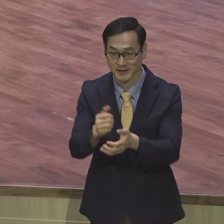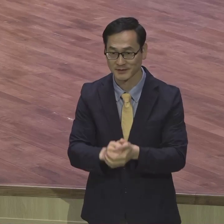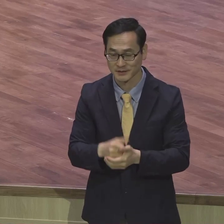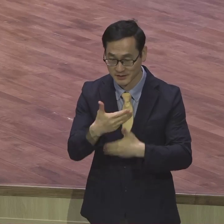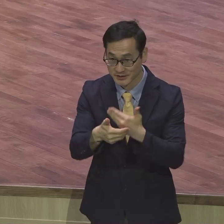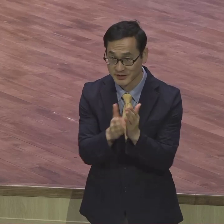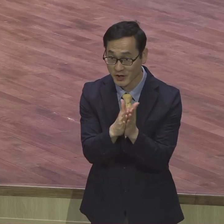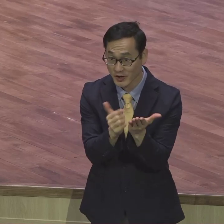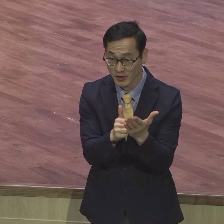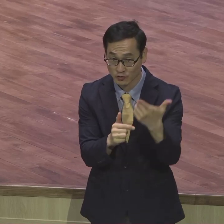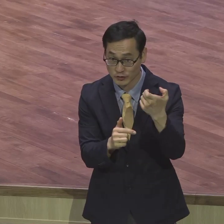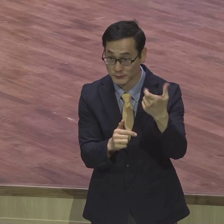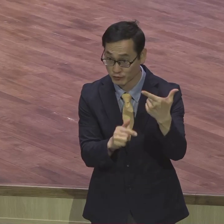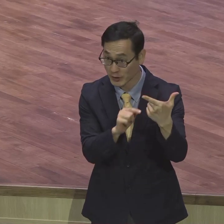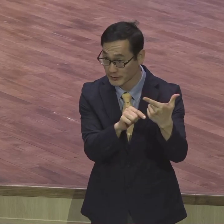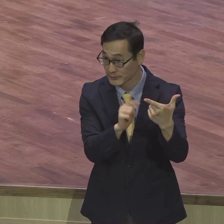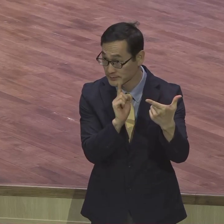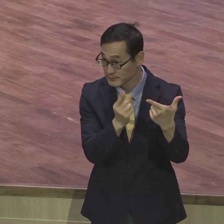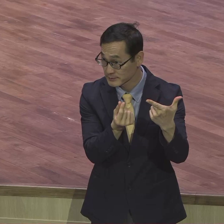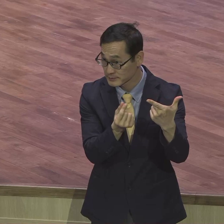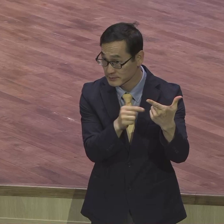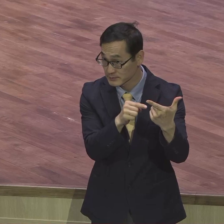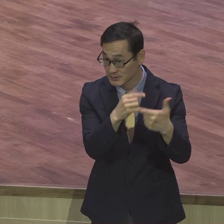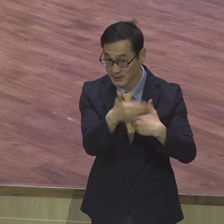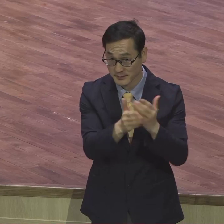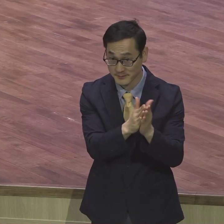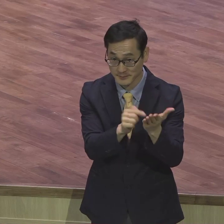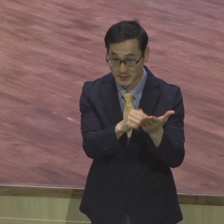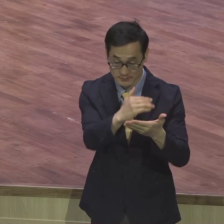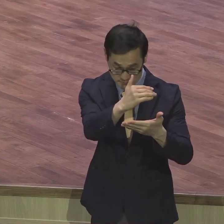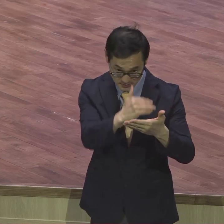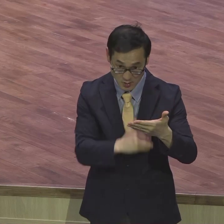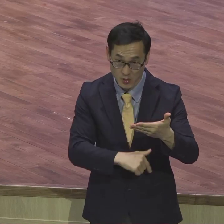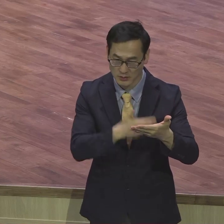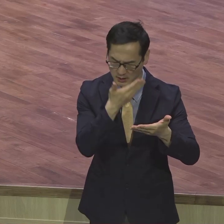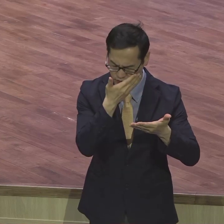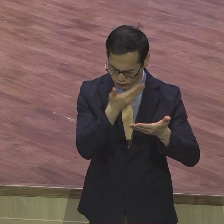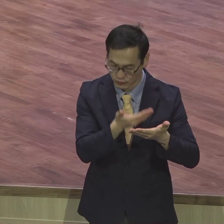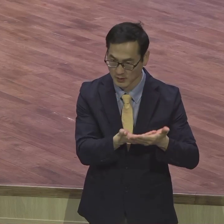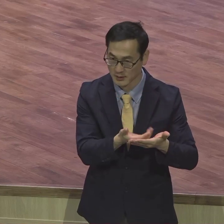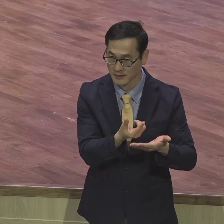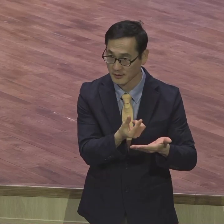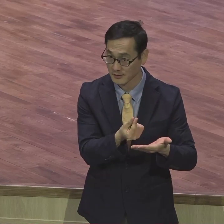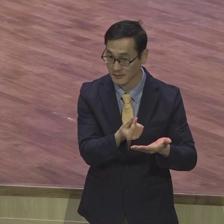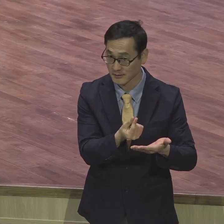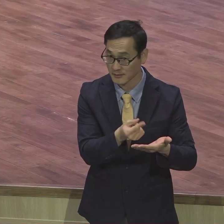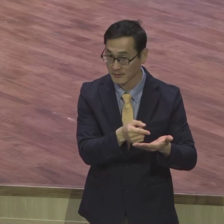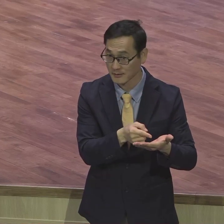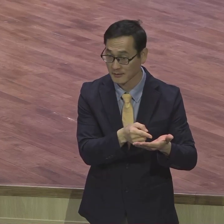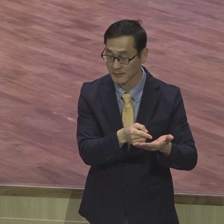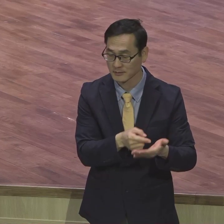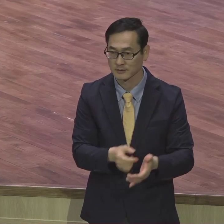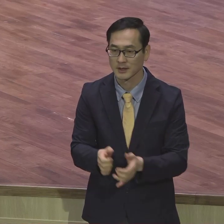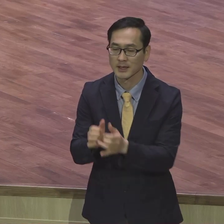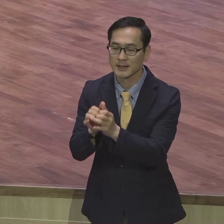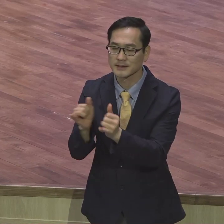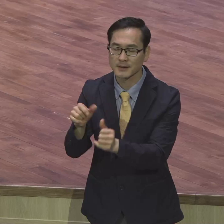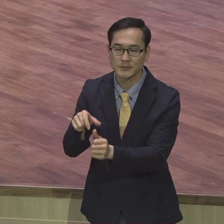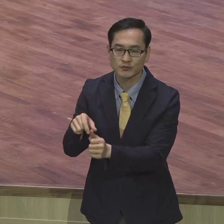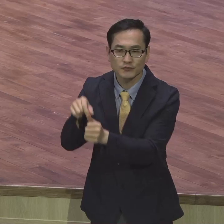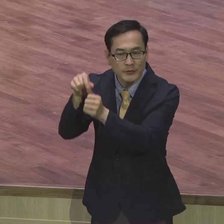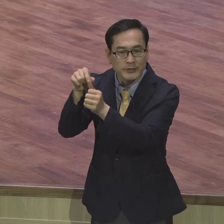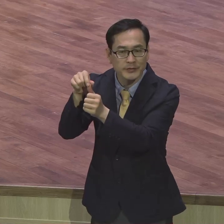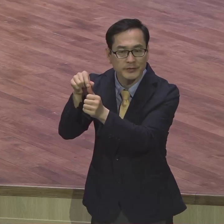어느 것 하나도 소용하지 않는 말씀이 없습니다. 그런데 인간 구원의